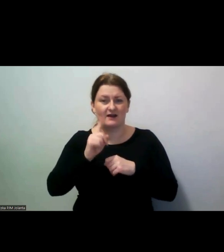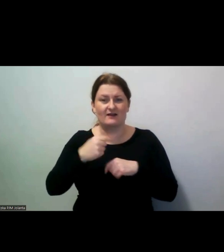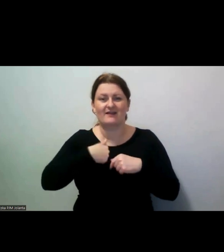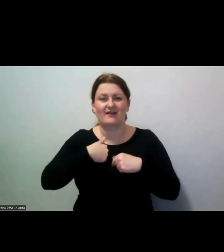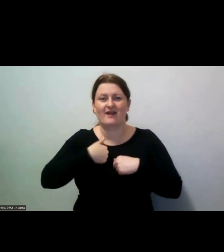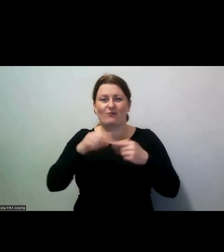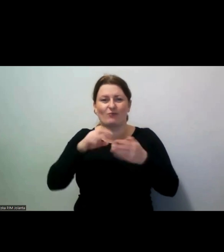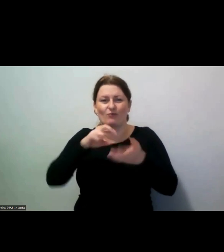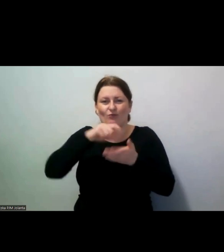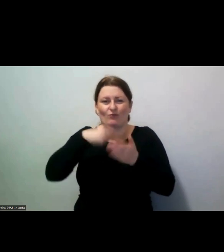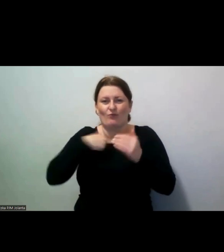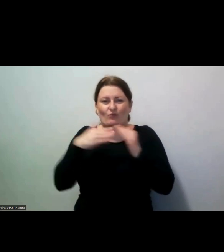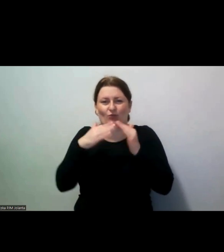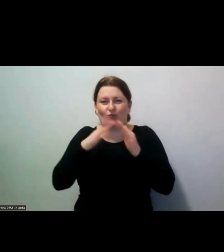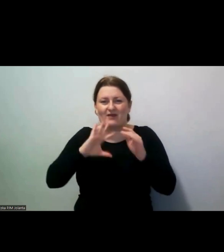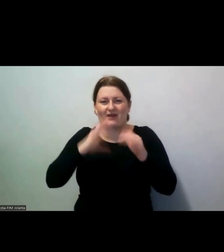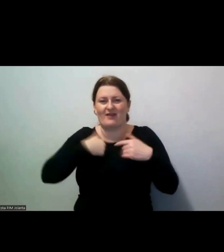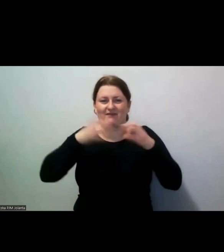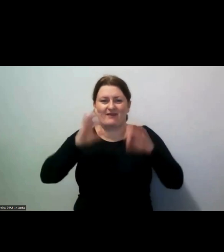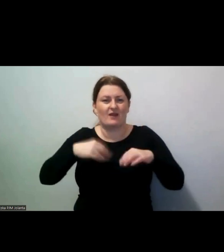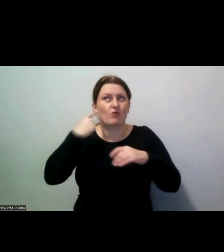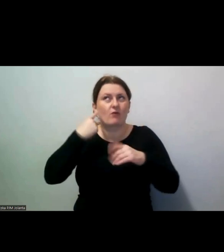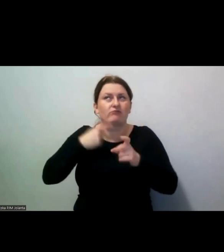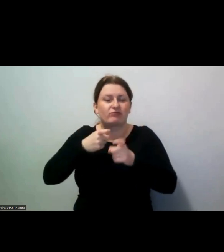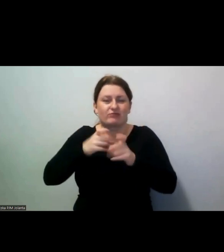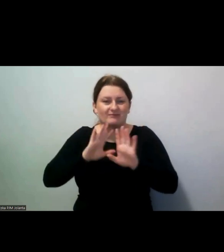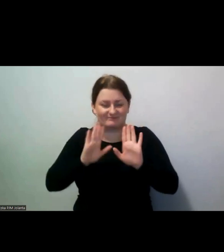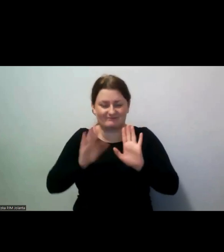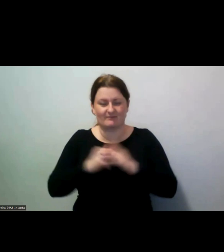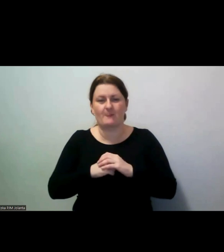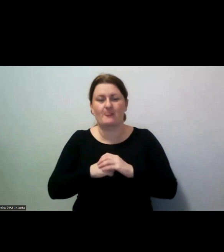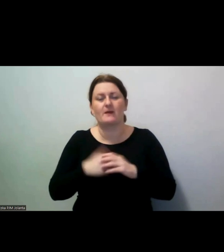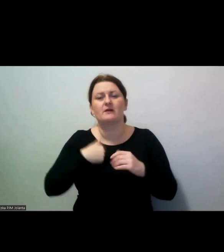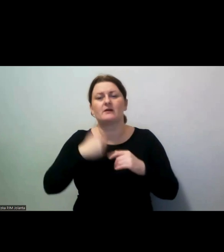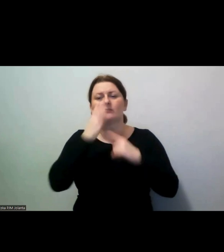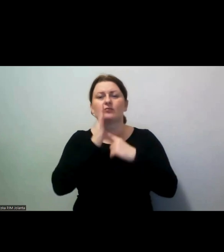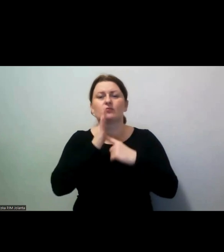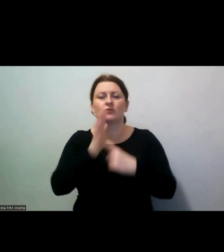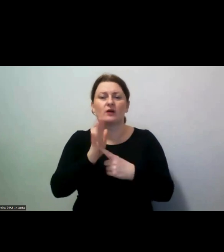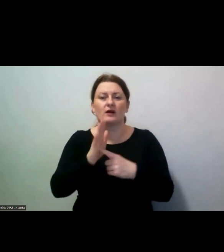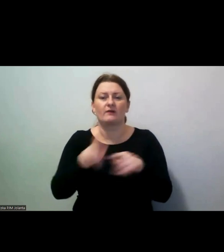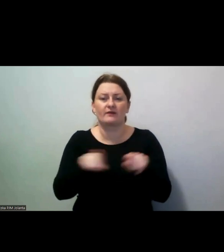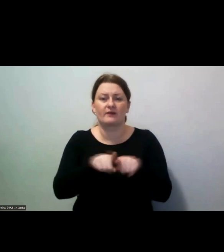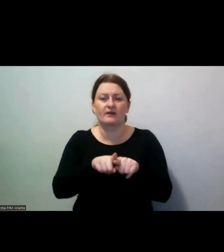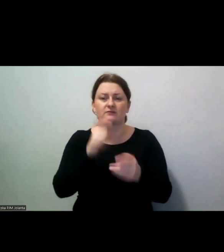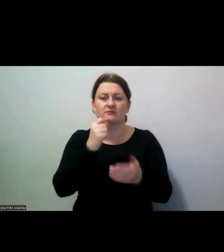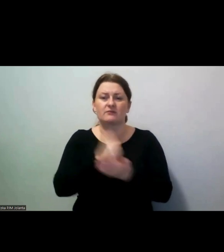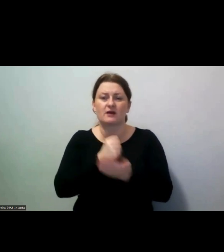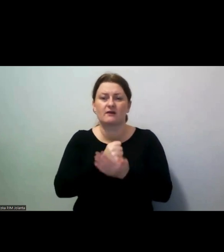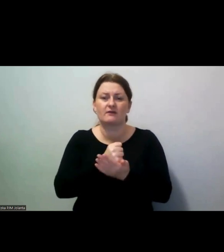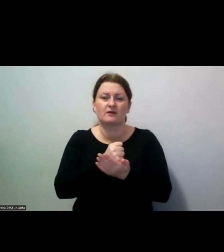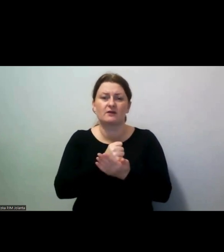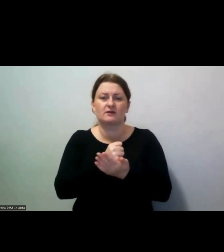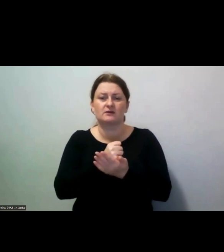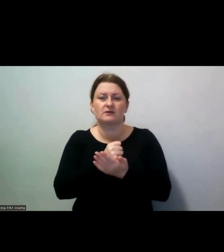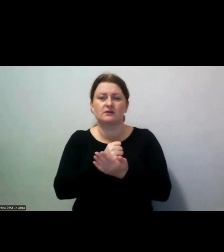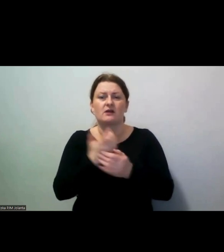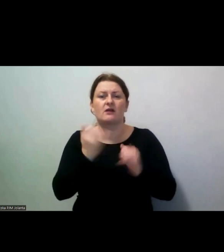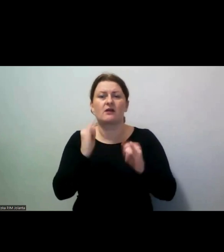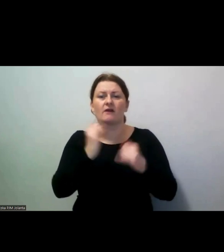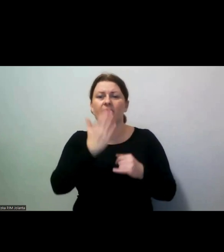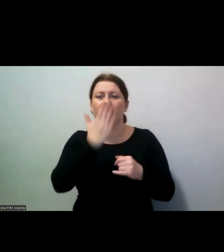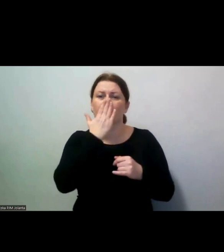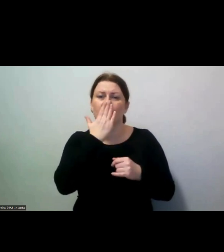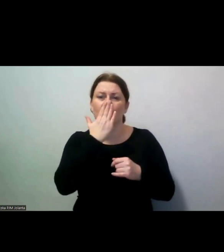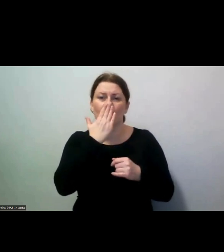mnie, to nie moja wina. A zatem pokażę również kwestię dotyczącą tego, jak